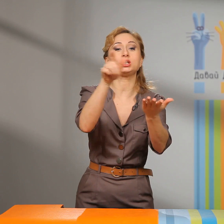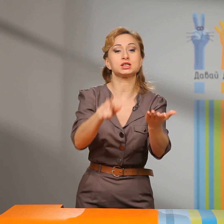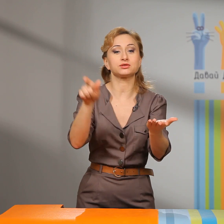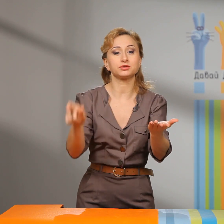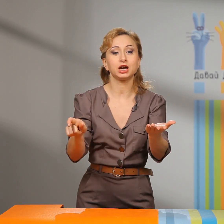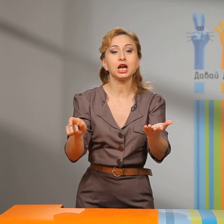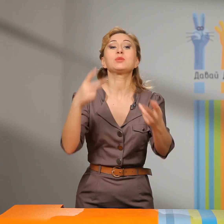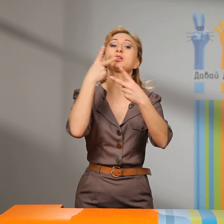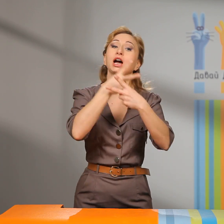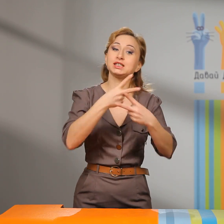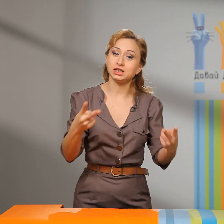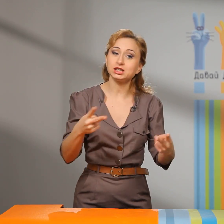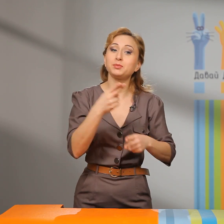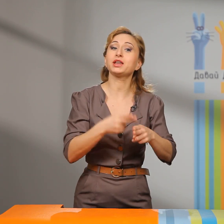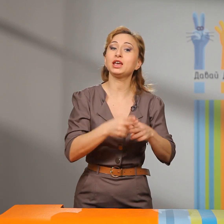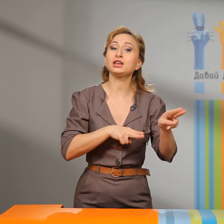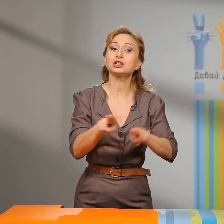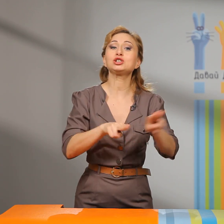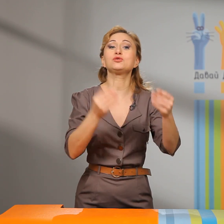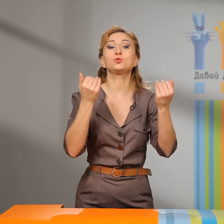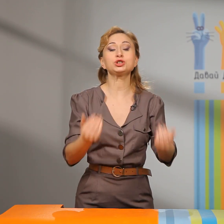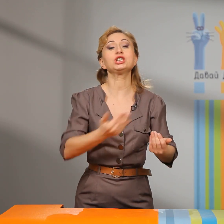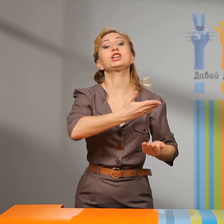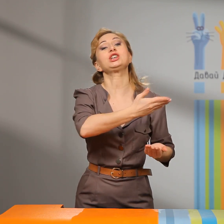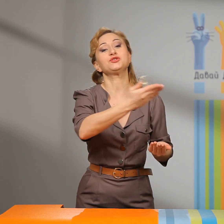туристов. Прокатились по ней сегодня и вы.